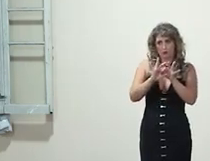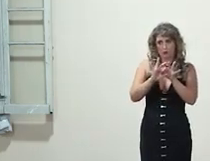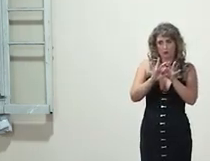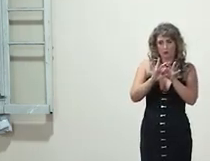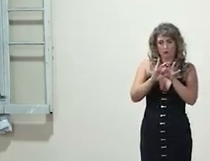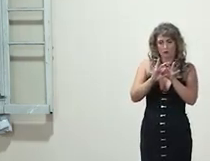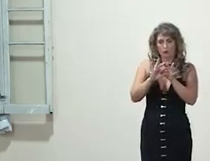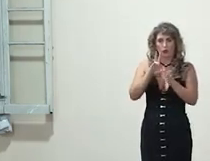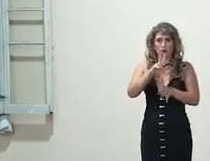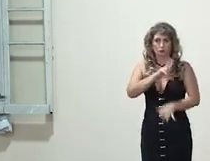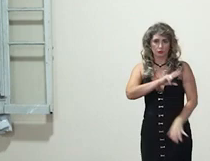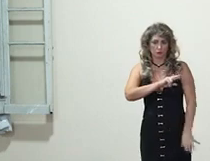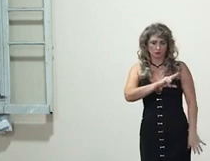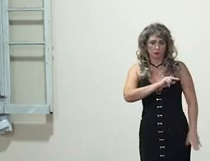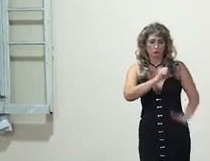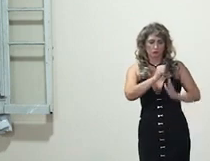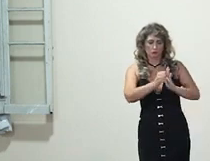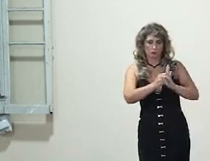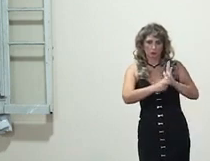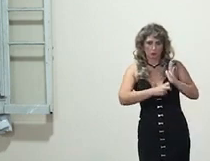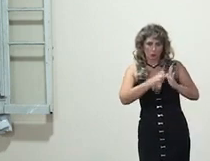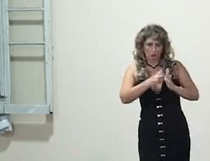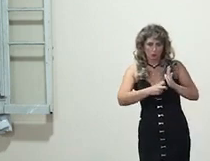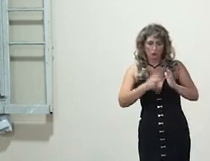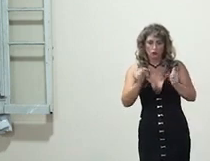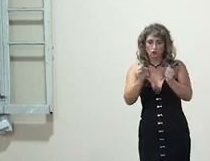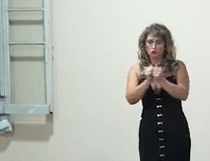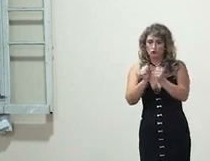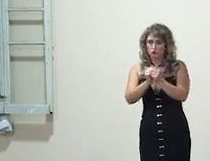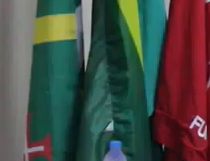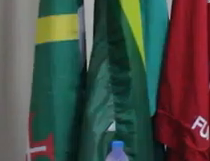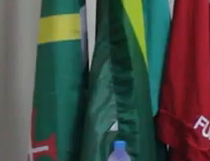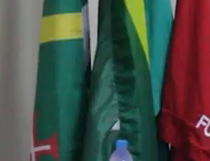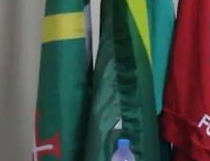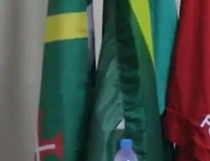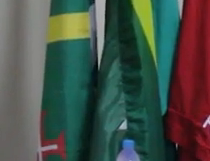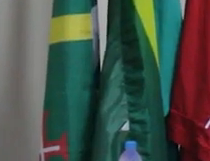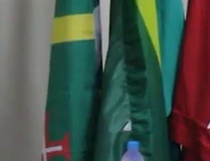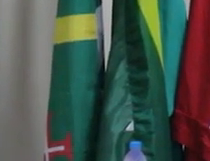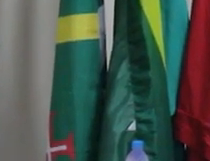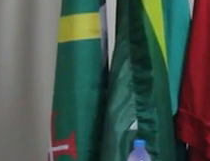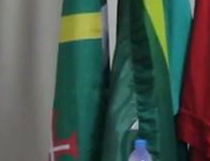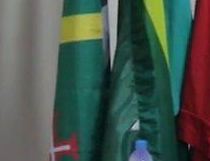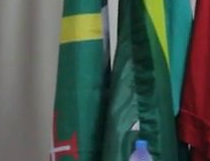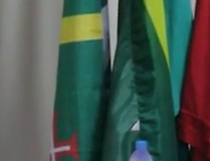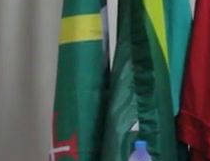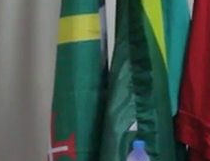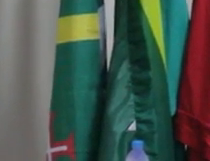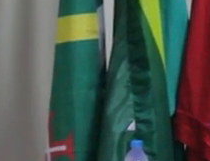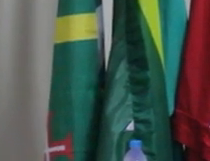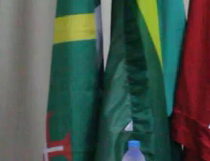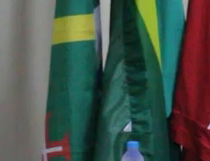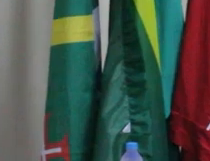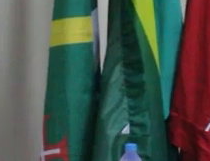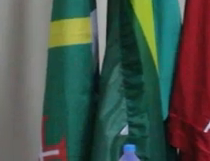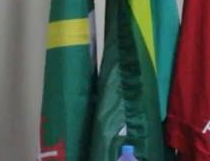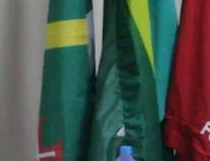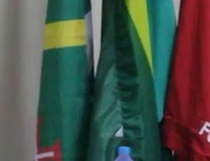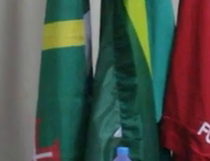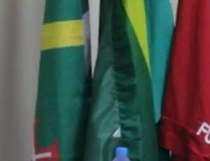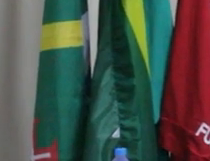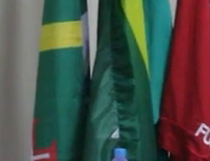a parte privada, o trade privado, com as prefeituras e o Estado. Né? Então as ações do Estado passam pela Detour e vão para os